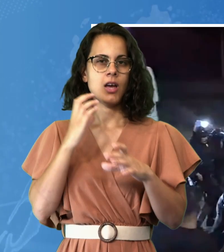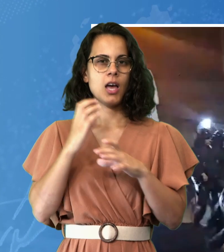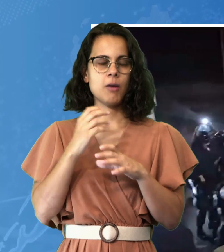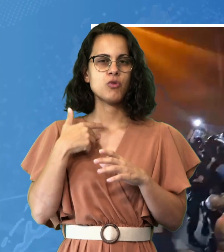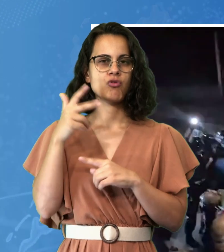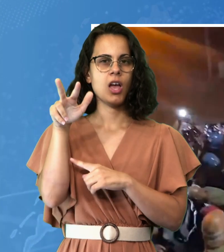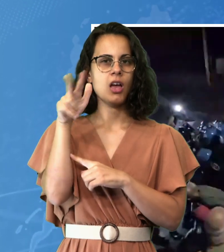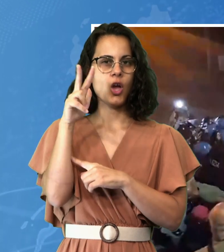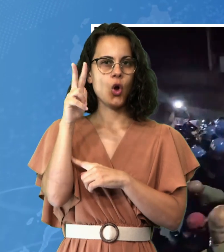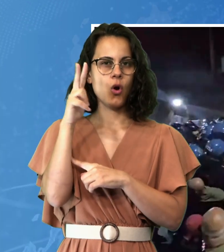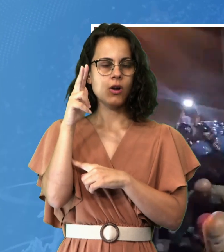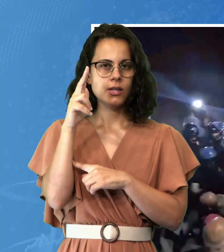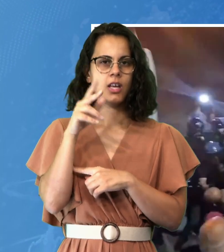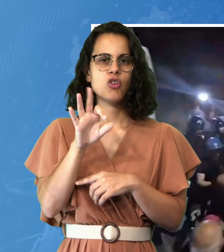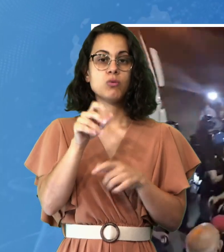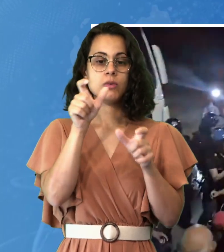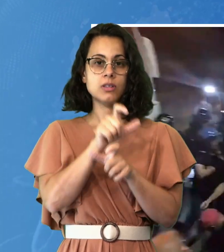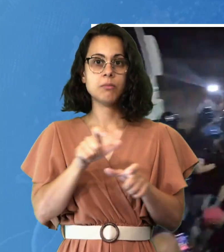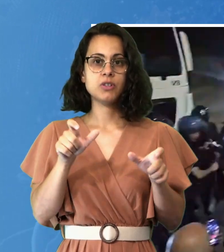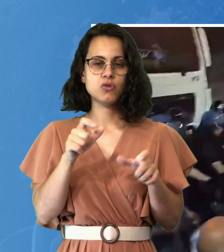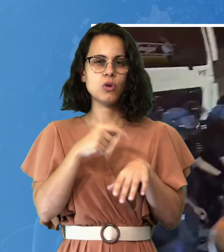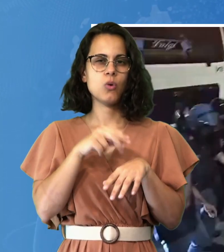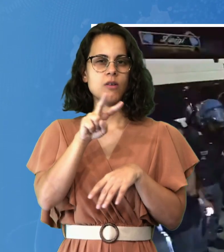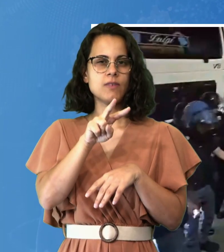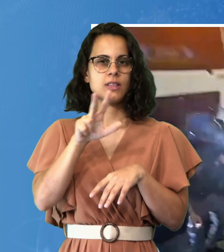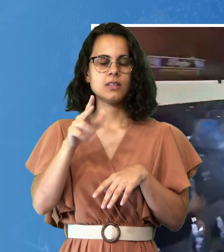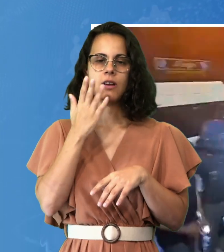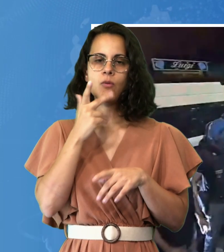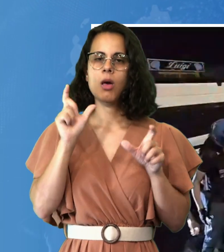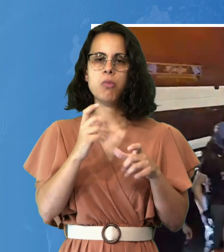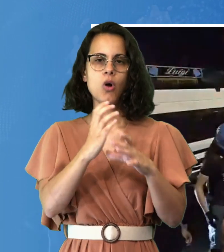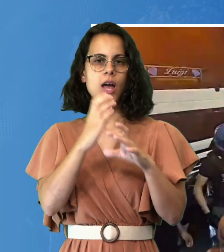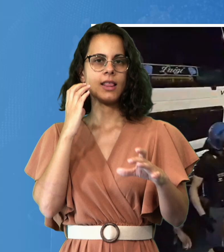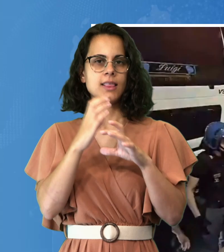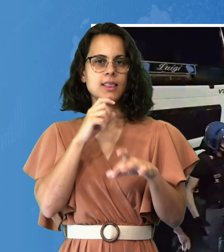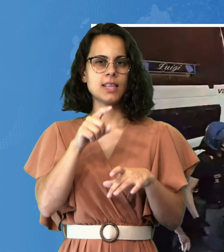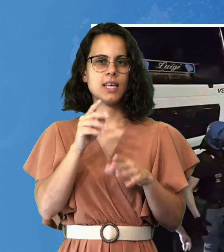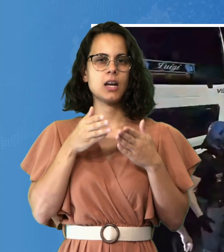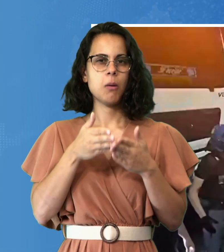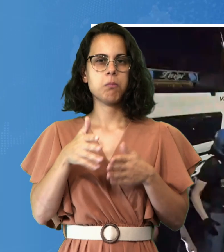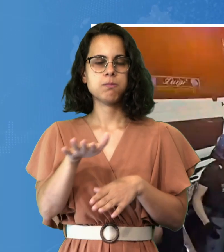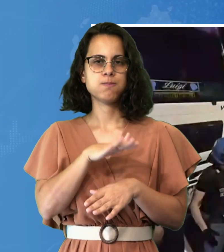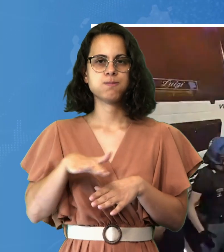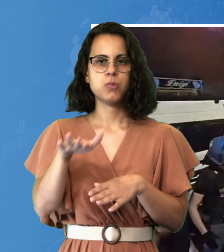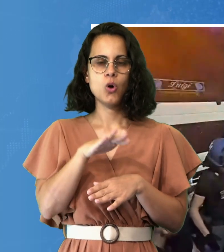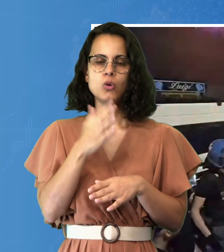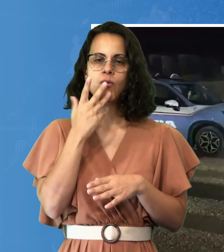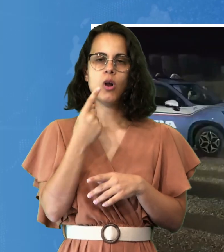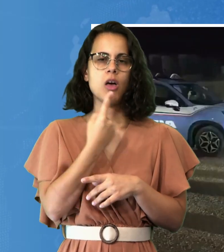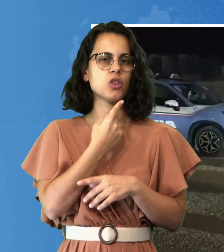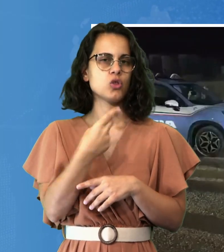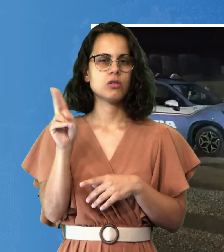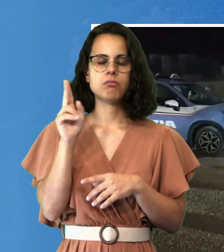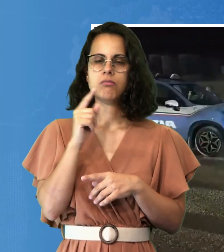persone, una cinquantina, intorno alle 23, ha deciso di bloccare un tir proprio all'uscita dei mezzi del porto, per dire no all'assalto delle